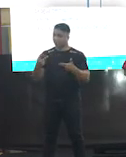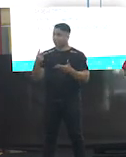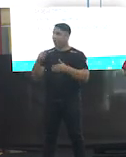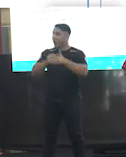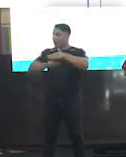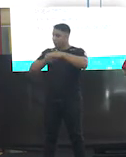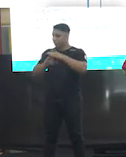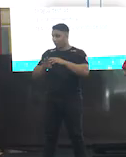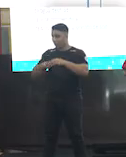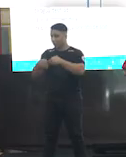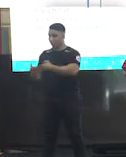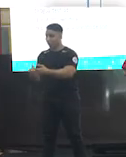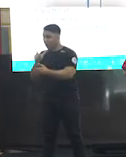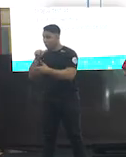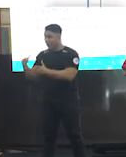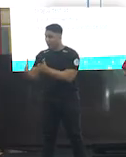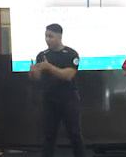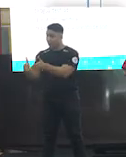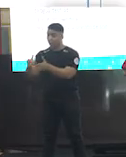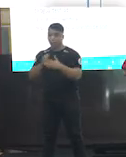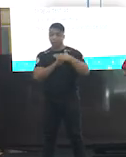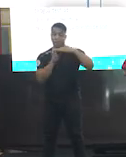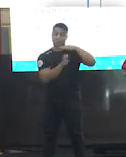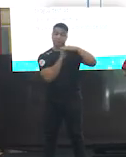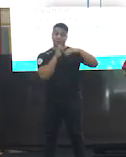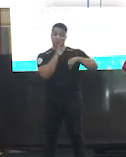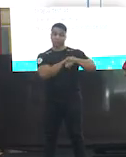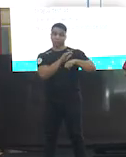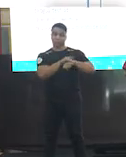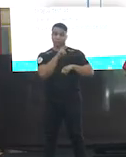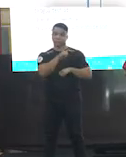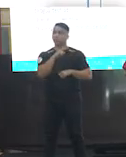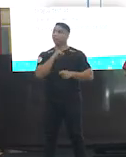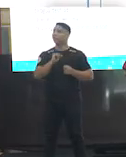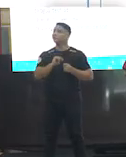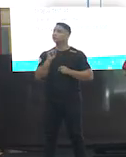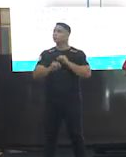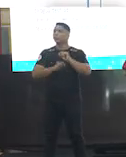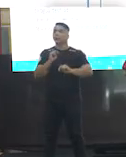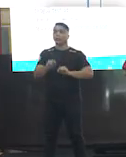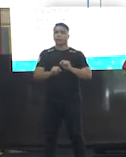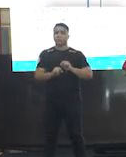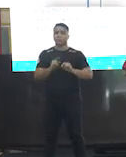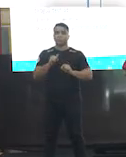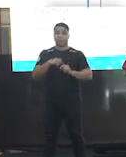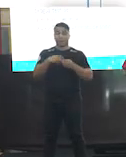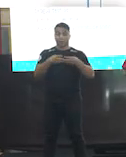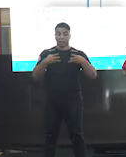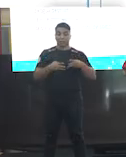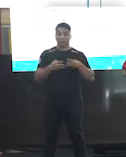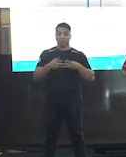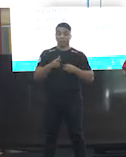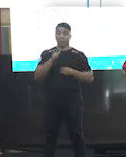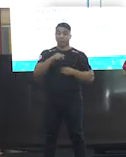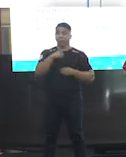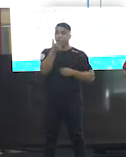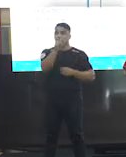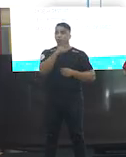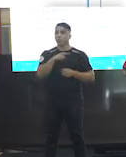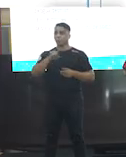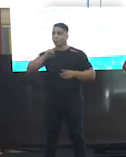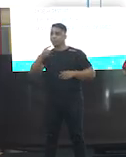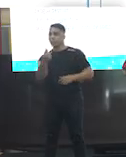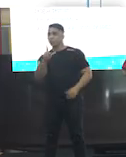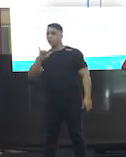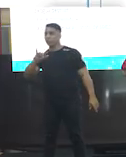produto, a empresa responsável pelo veículo providenciou um caminhão com cerca de